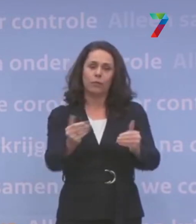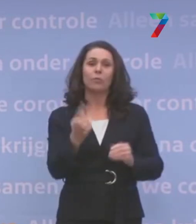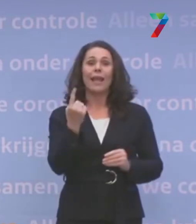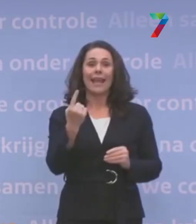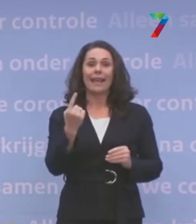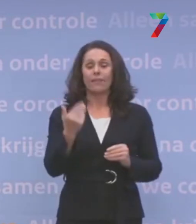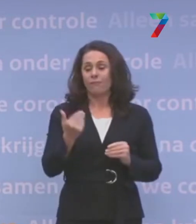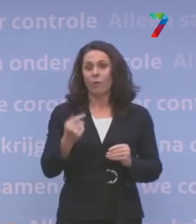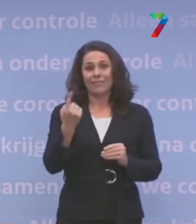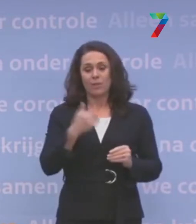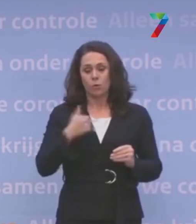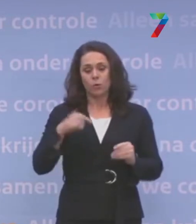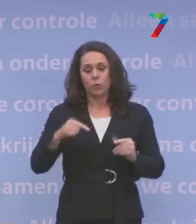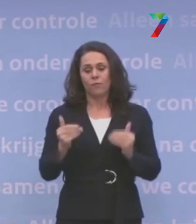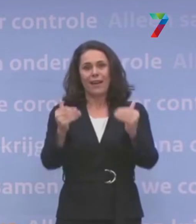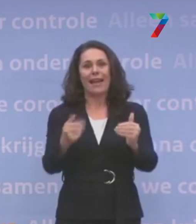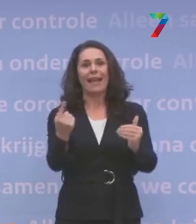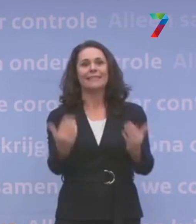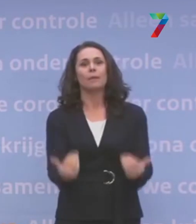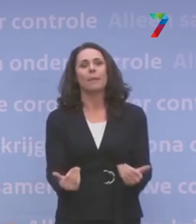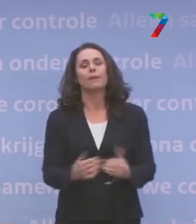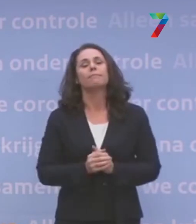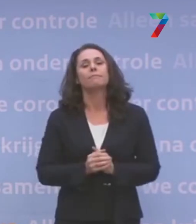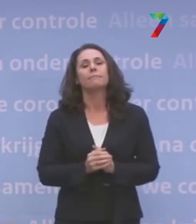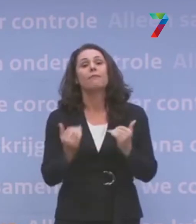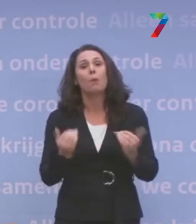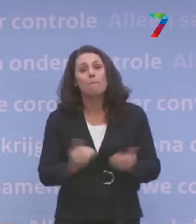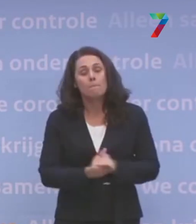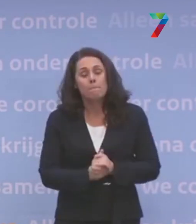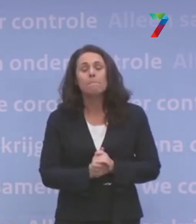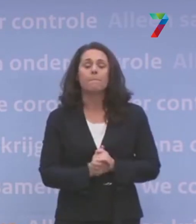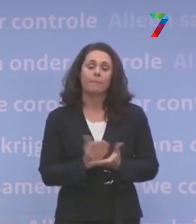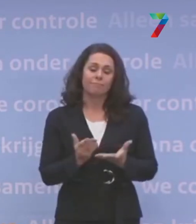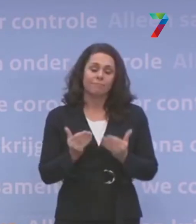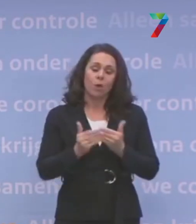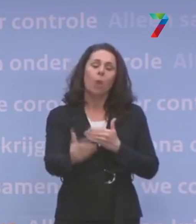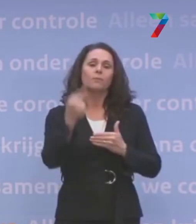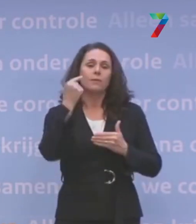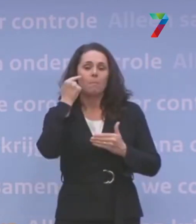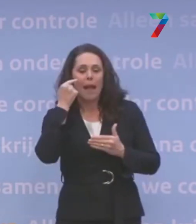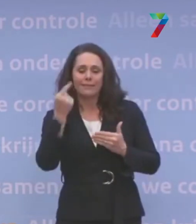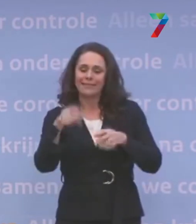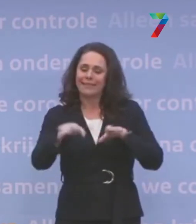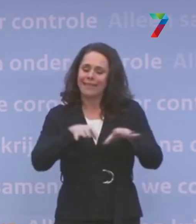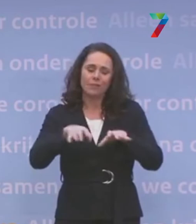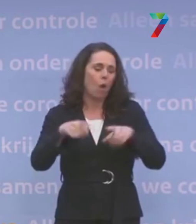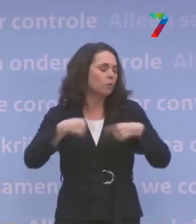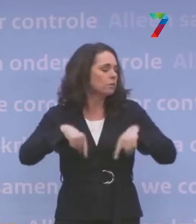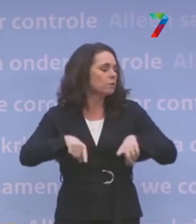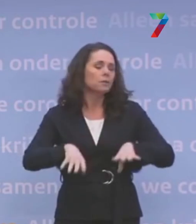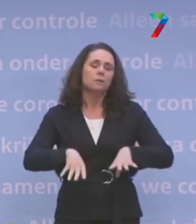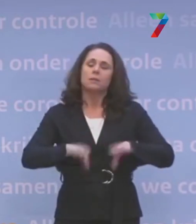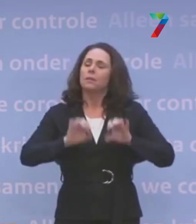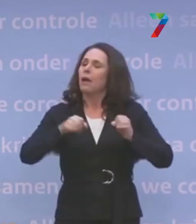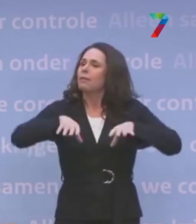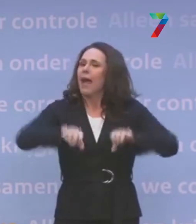tot 1 september. Dat doen we omdat we de risico's hiervan de komende maanden zeker niet aankunnen. En